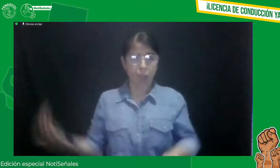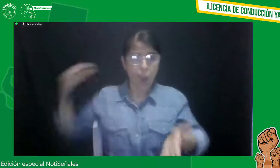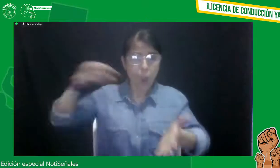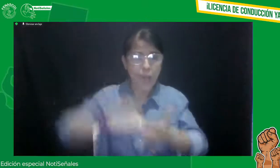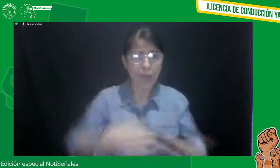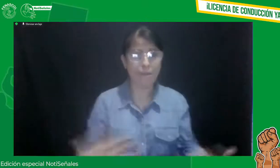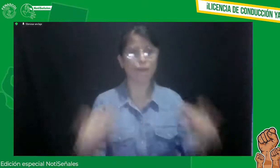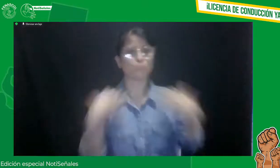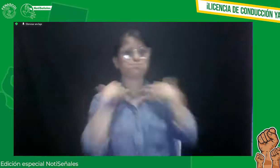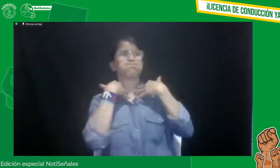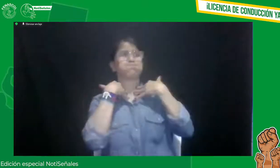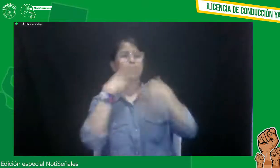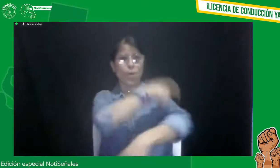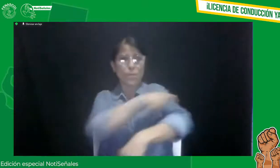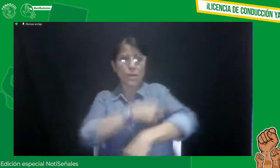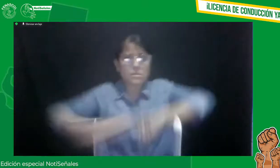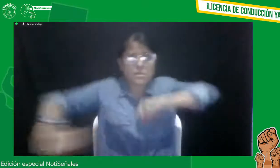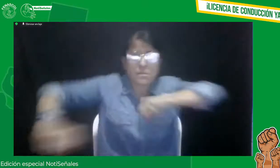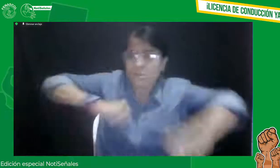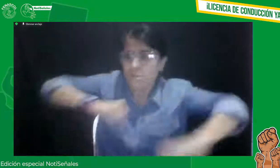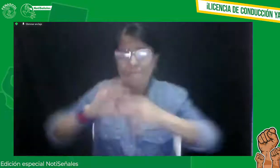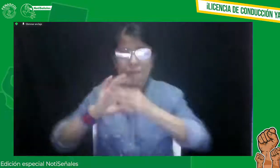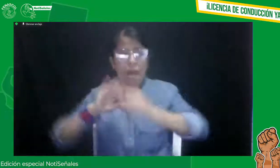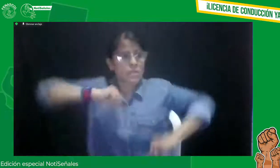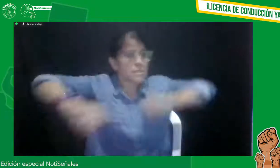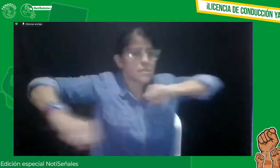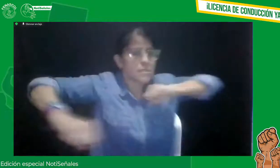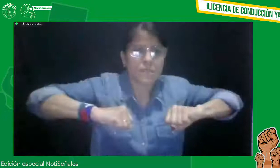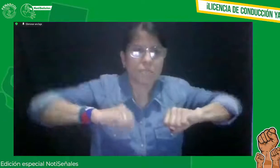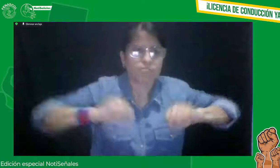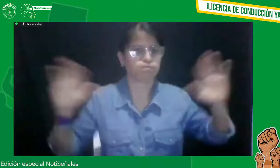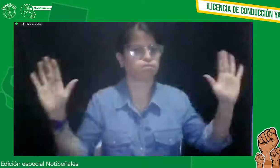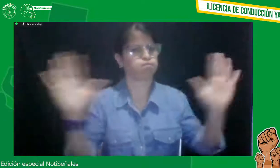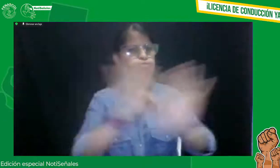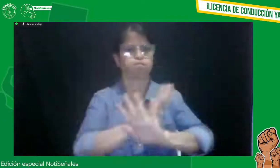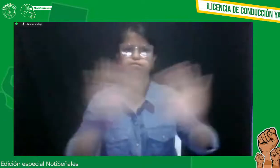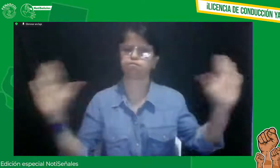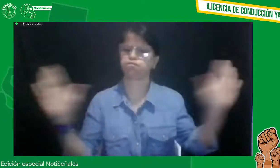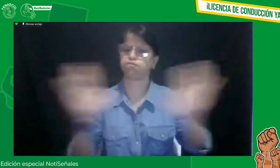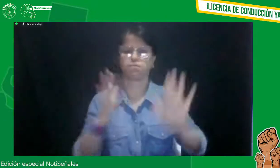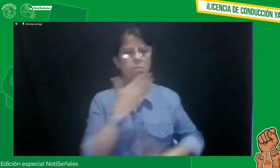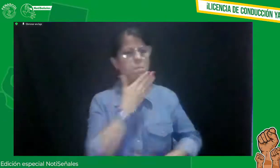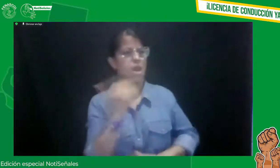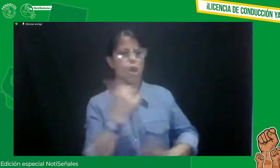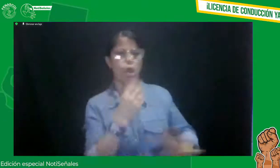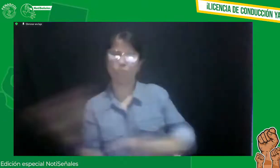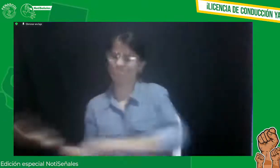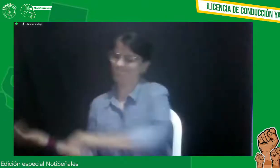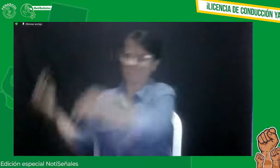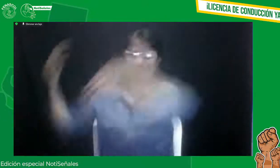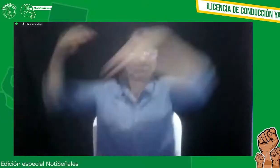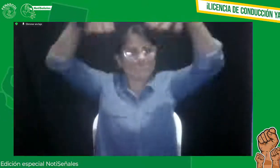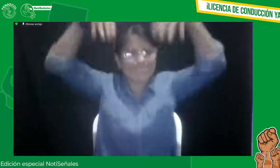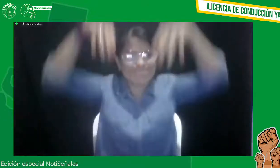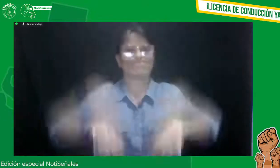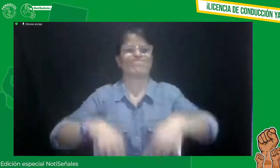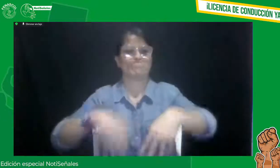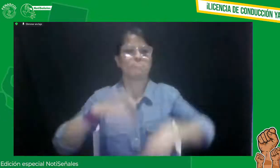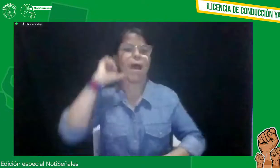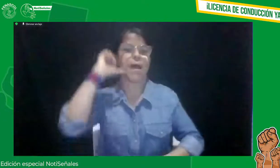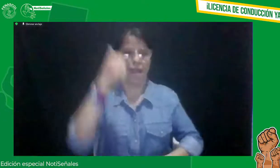no podemos seguir esperando, quejándonos en silencio, seguir gestionando por parte de